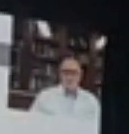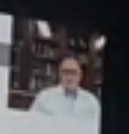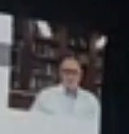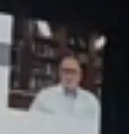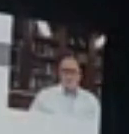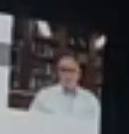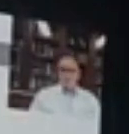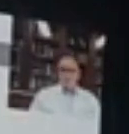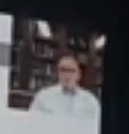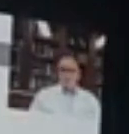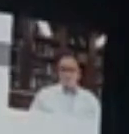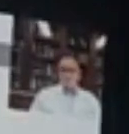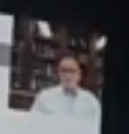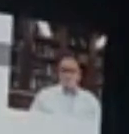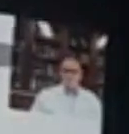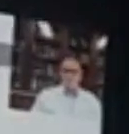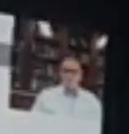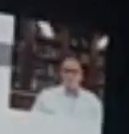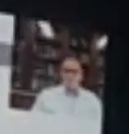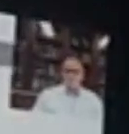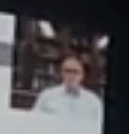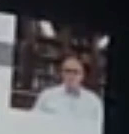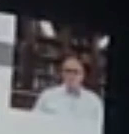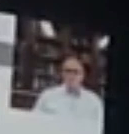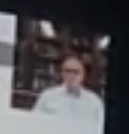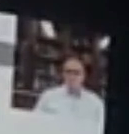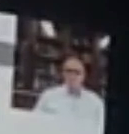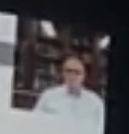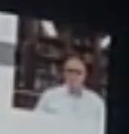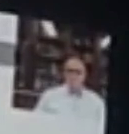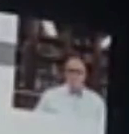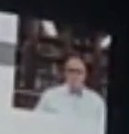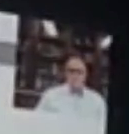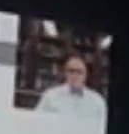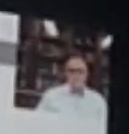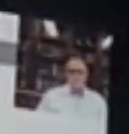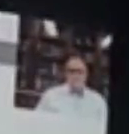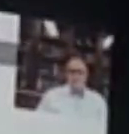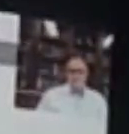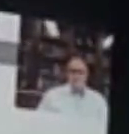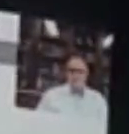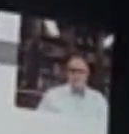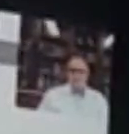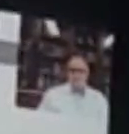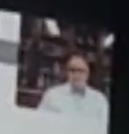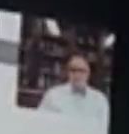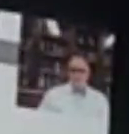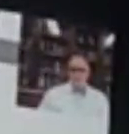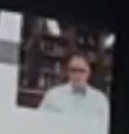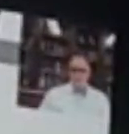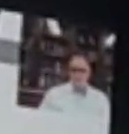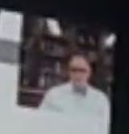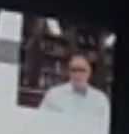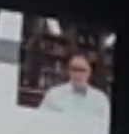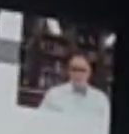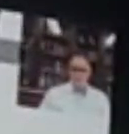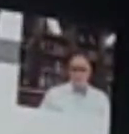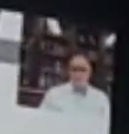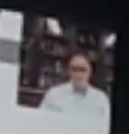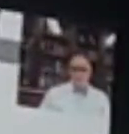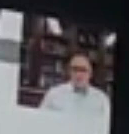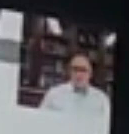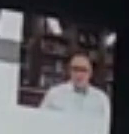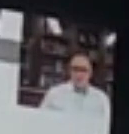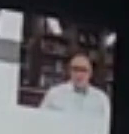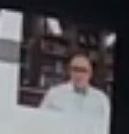está ligada à região de Ribeirão Preto, onde a maioria dos pacientes residiam. Então, o problema